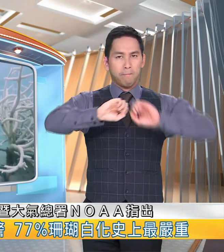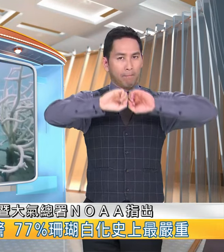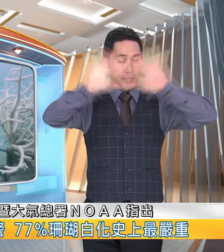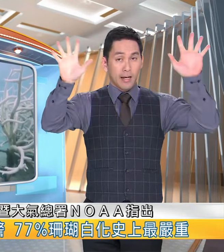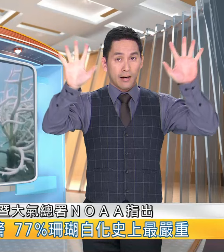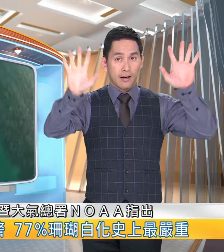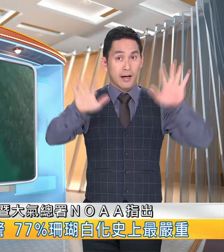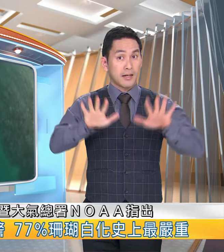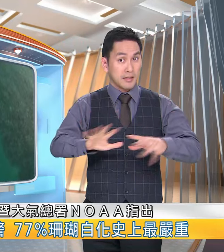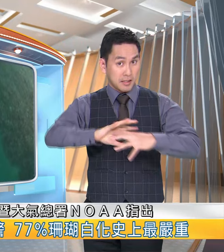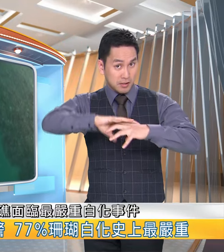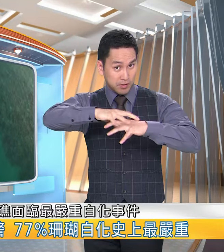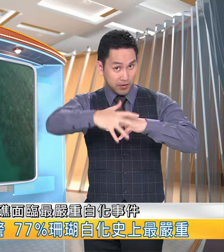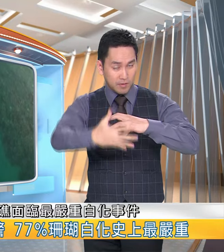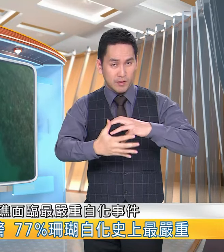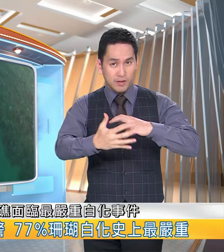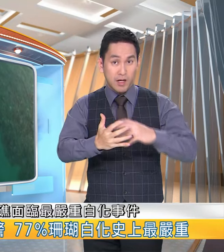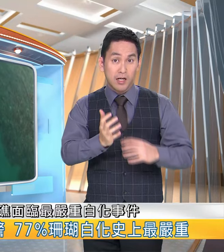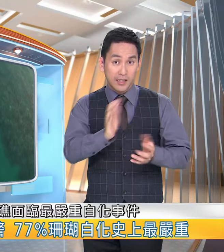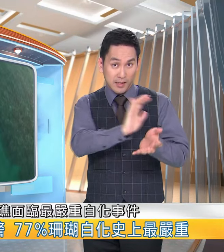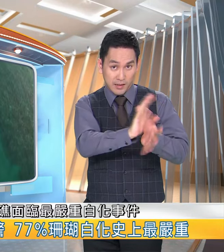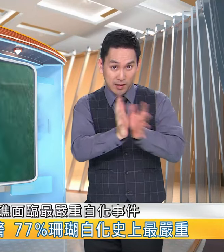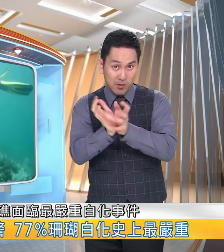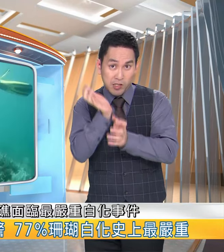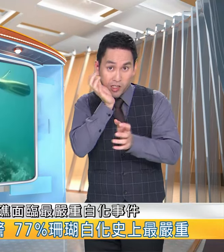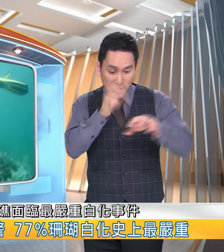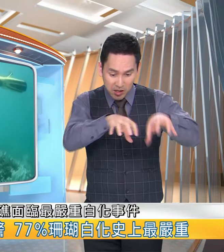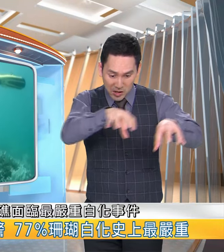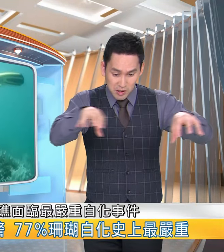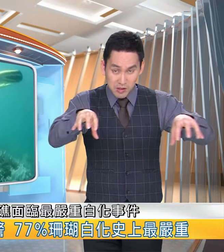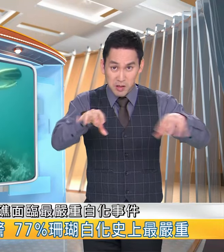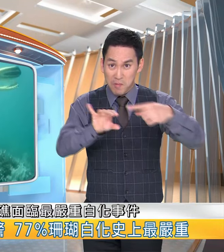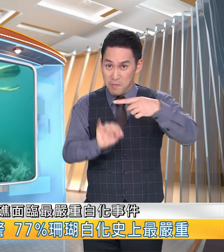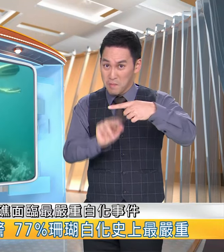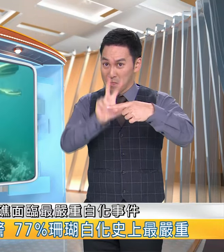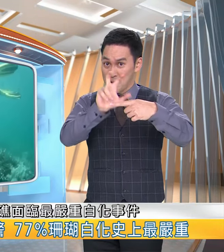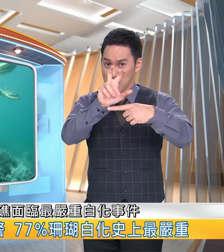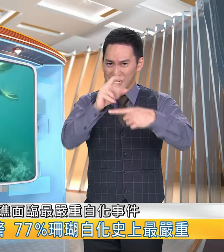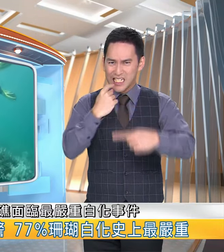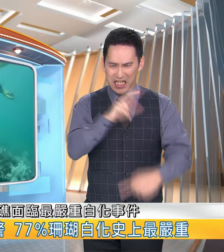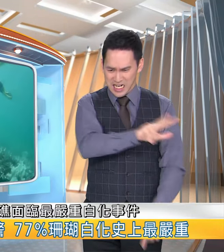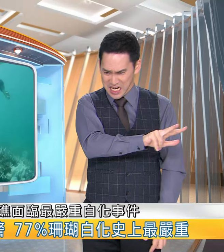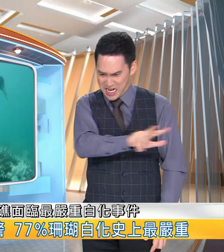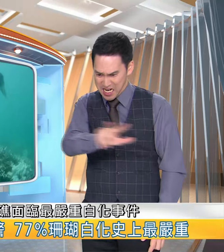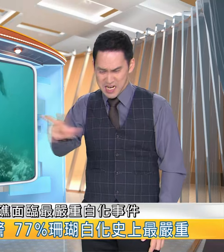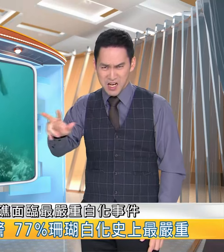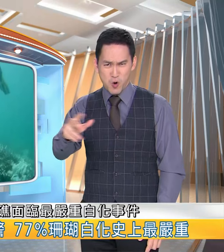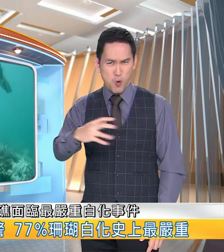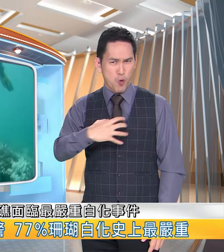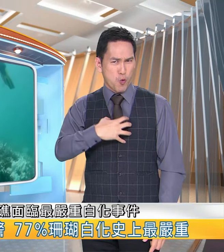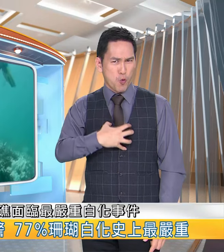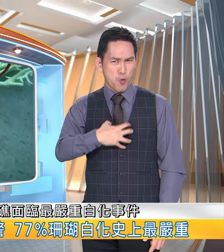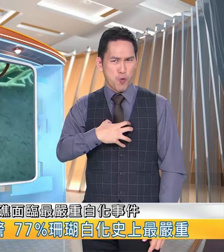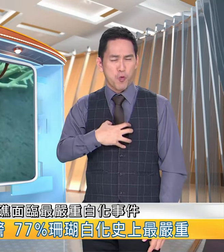出，现在全球珊瑚礁面临最严重白化事件，高